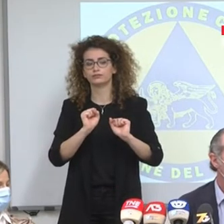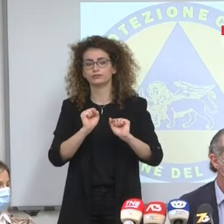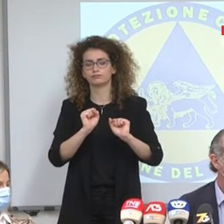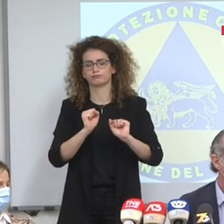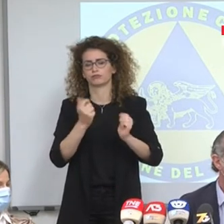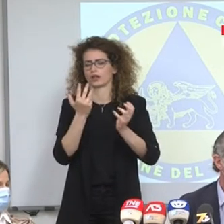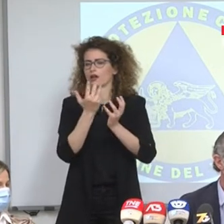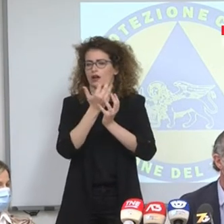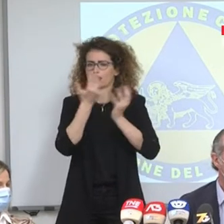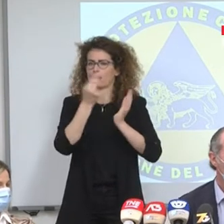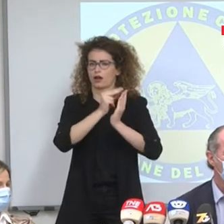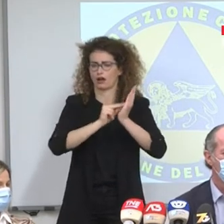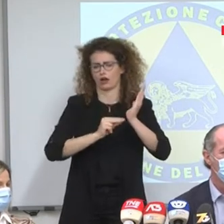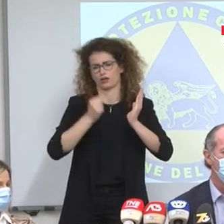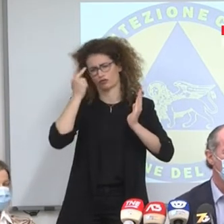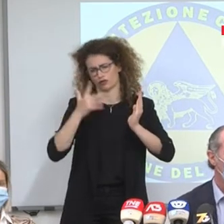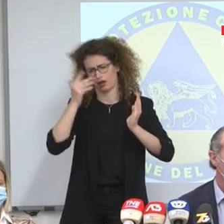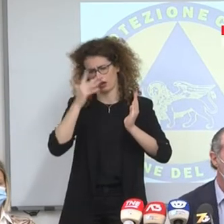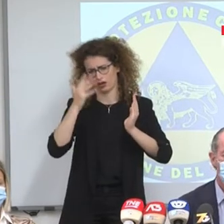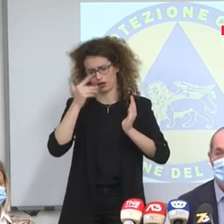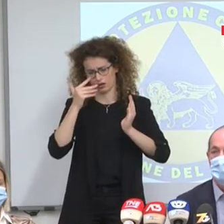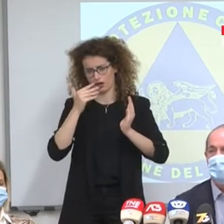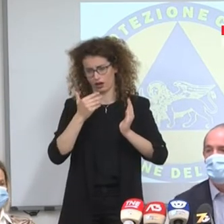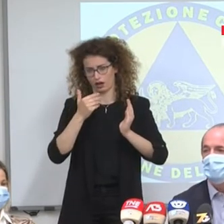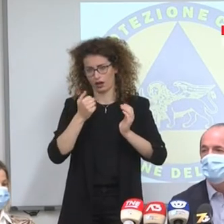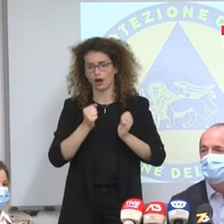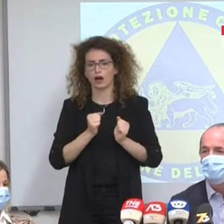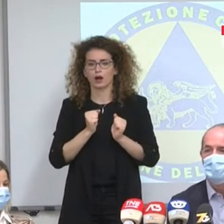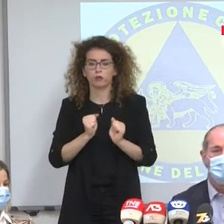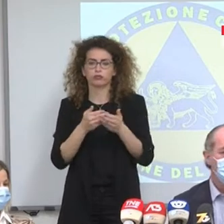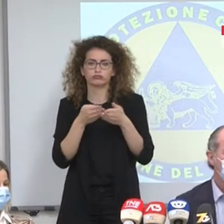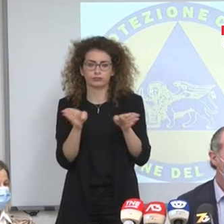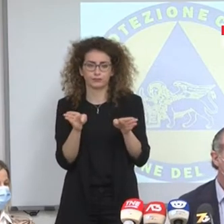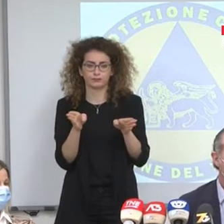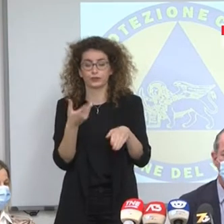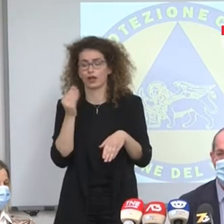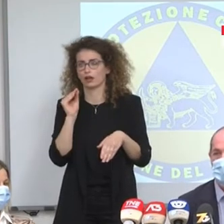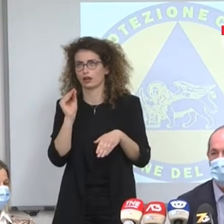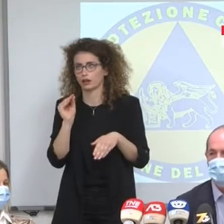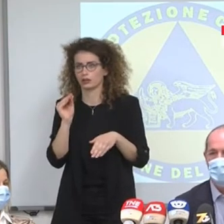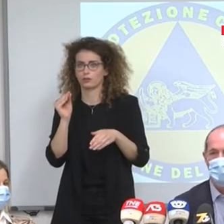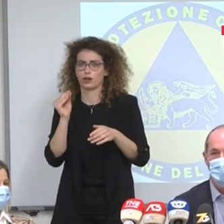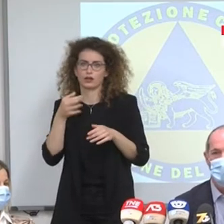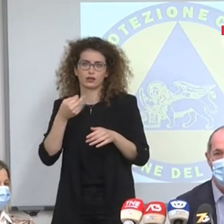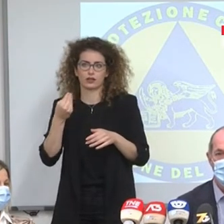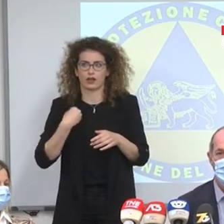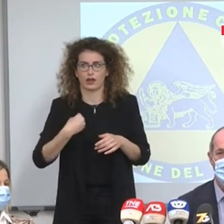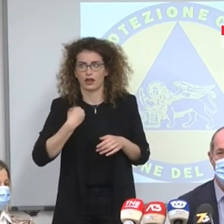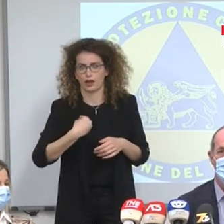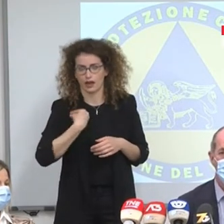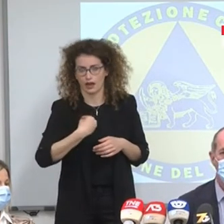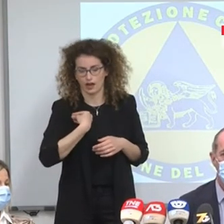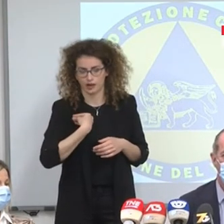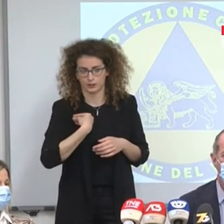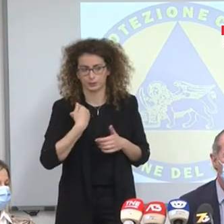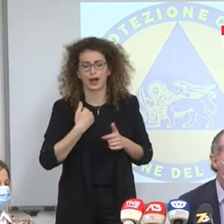adottando le linee guida che già sono note, le aperture. E la domanda fatidica che tutti ci fanno e mi fanno in queste